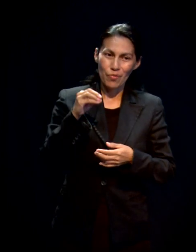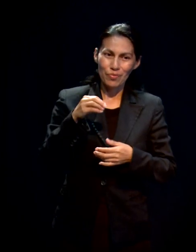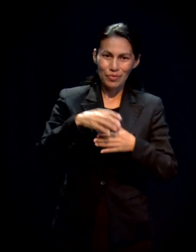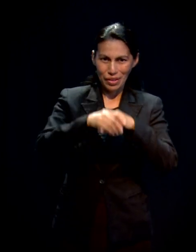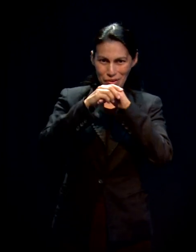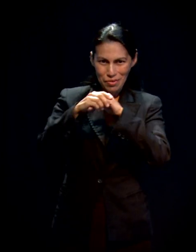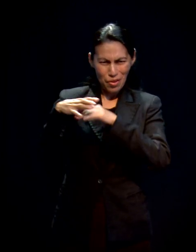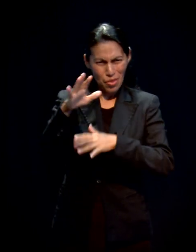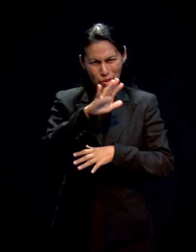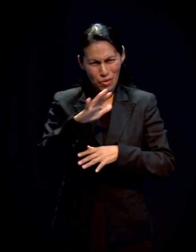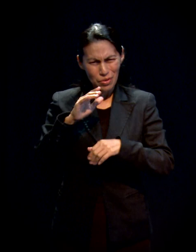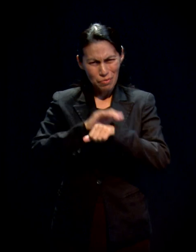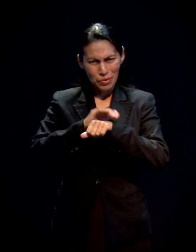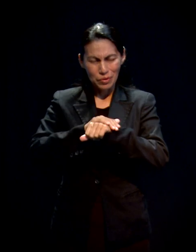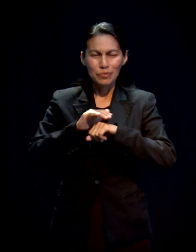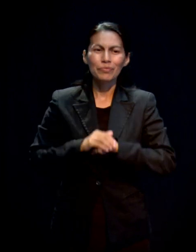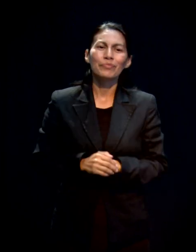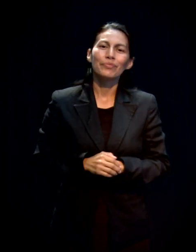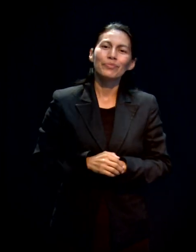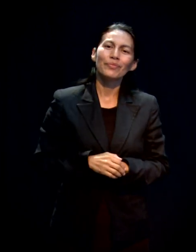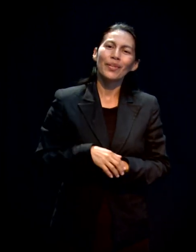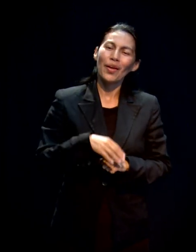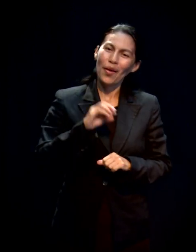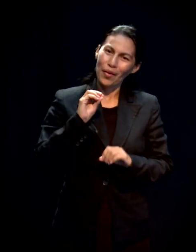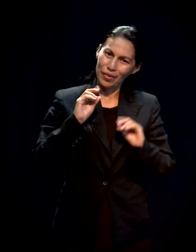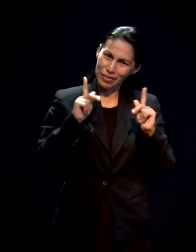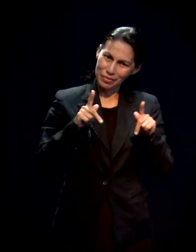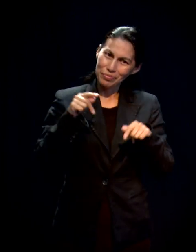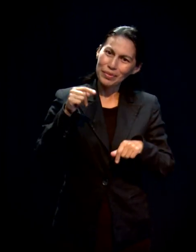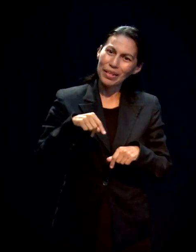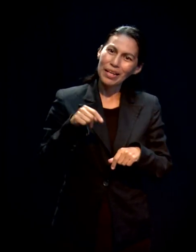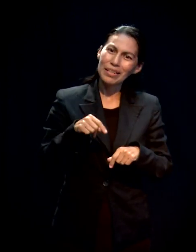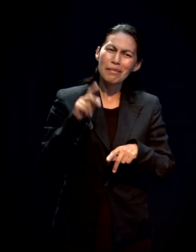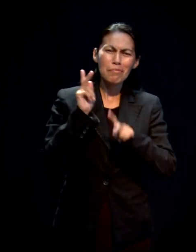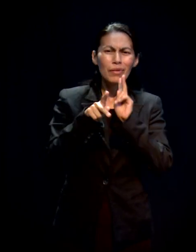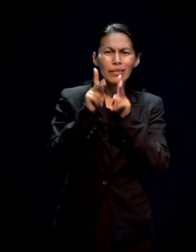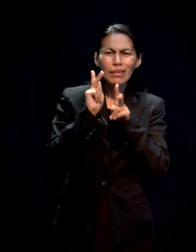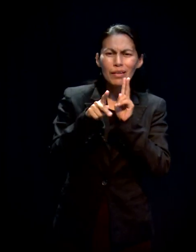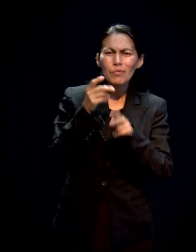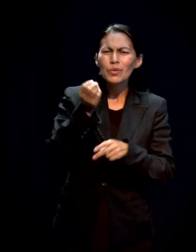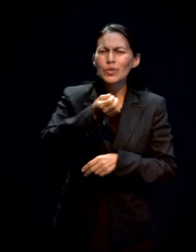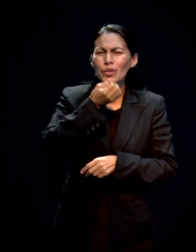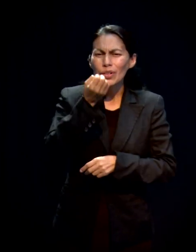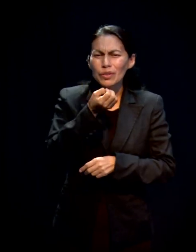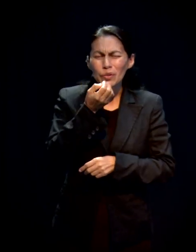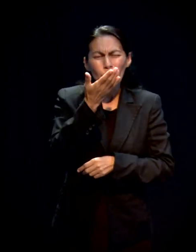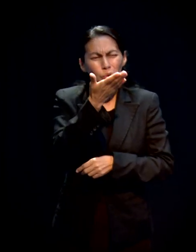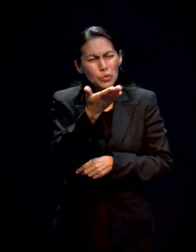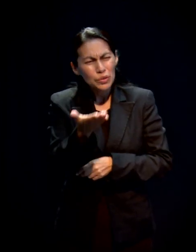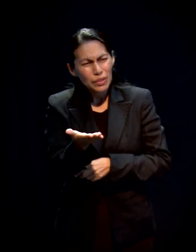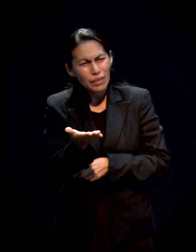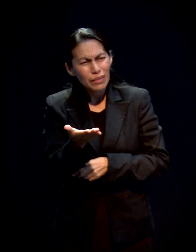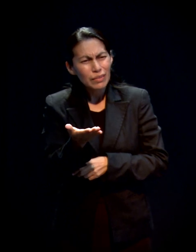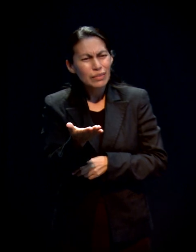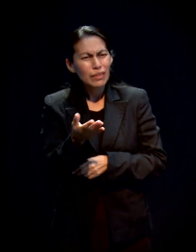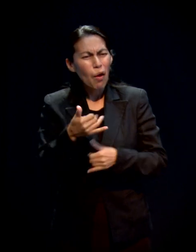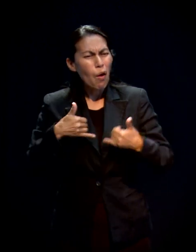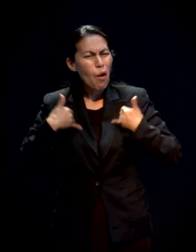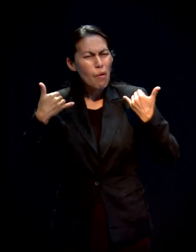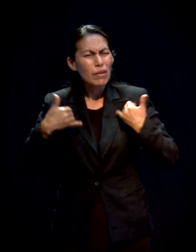en este programa hablamos de la oración que ha llegado a ser como jóvenes que he llegado a hacer la